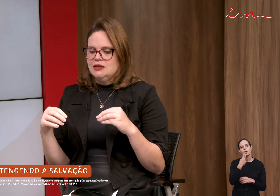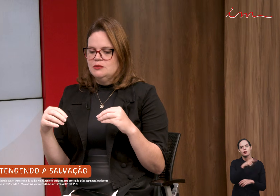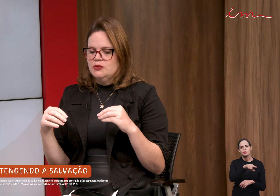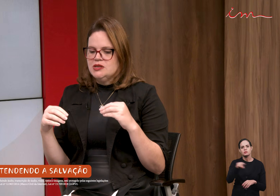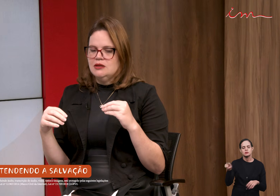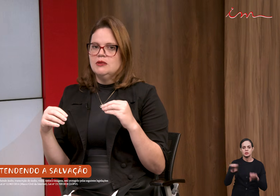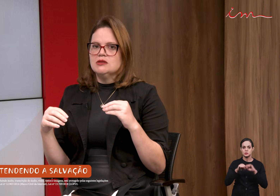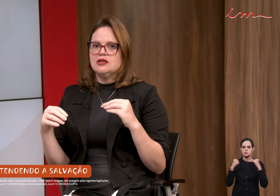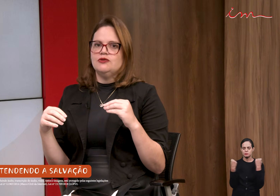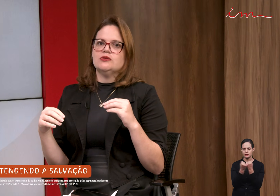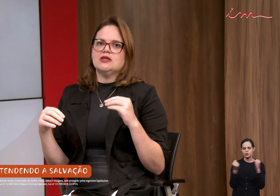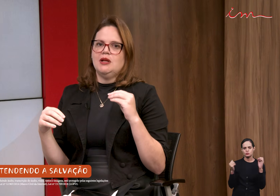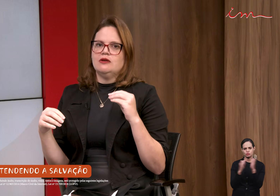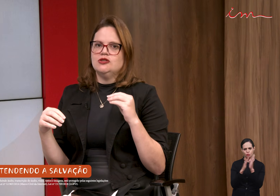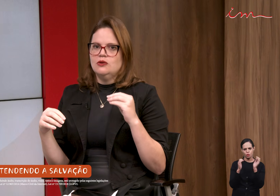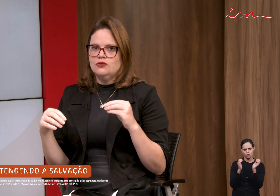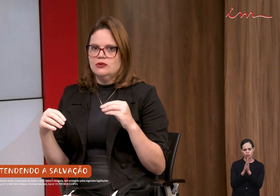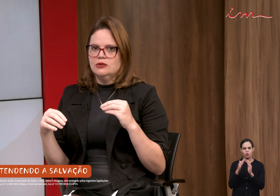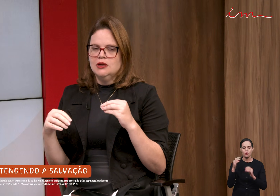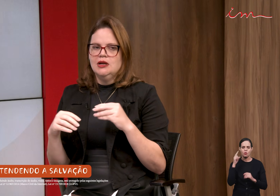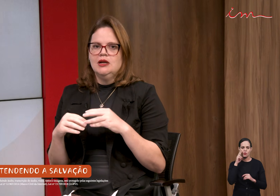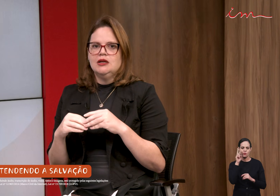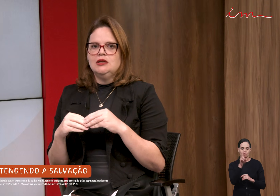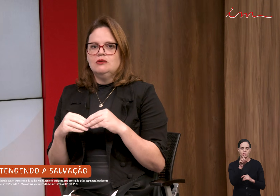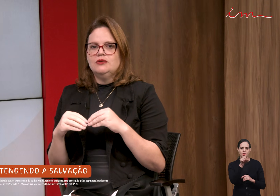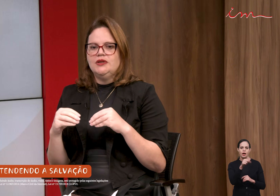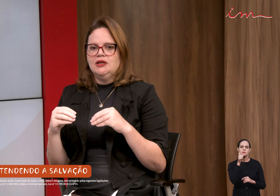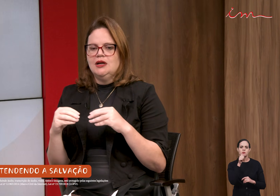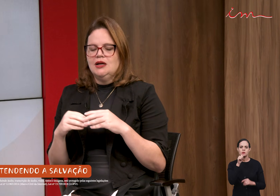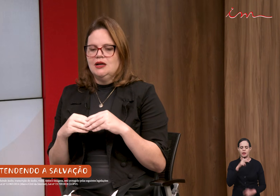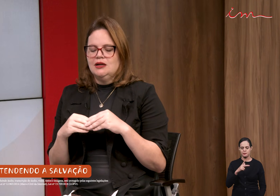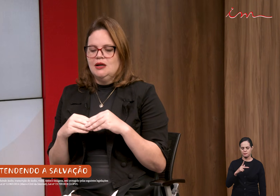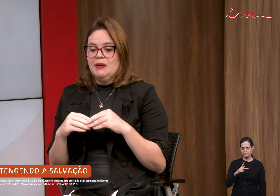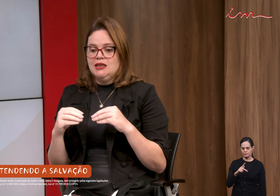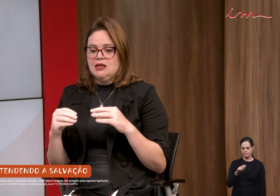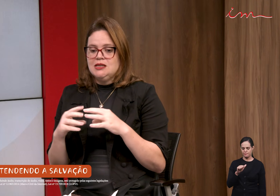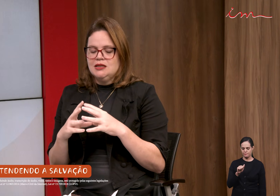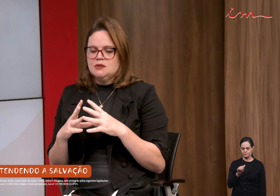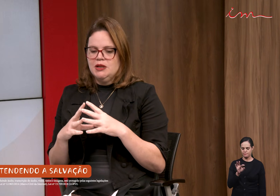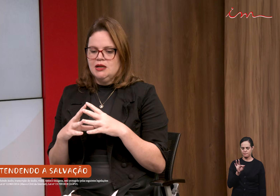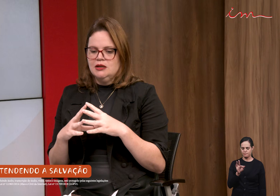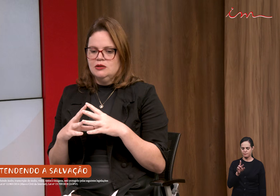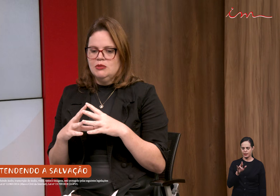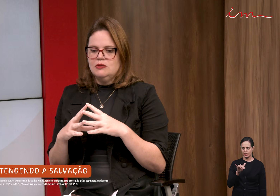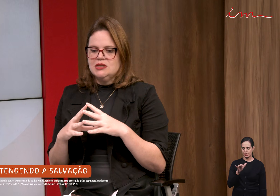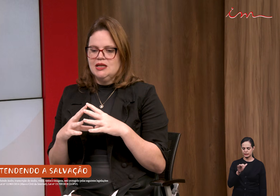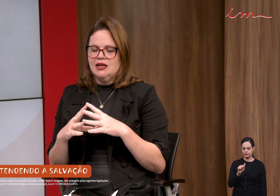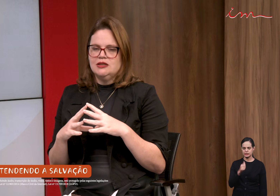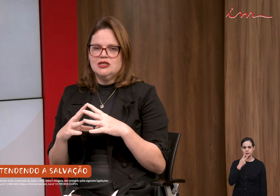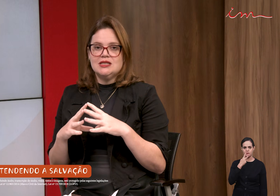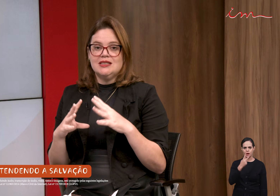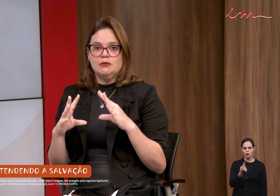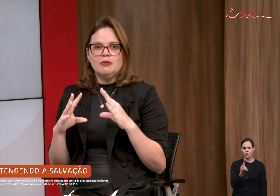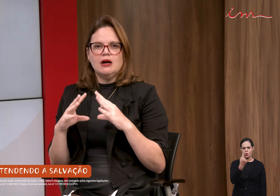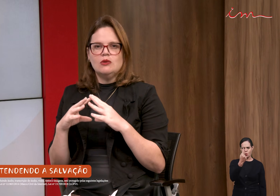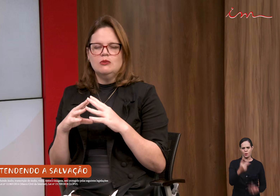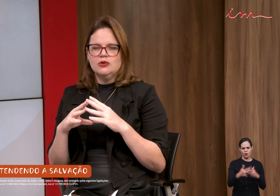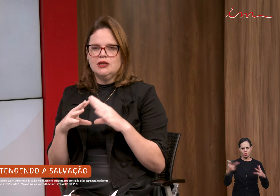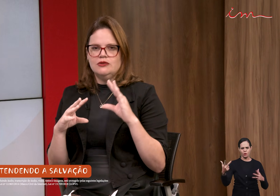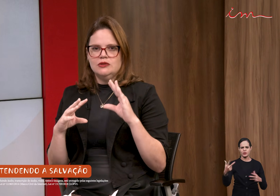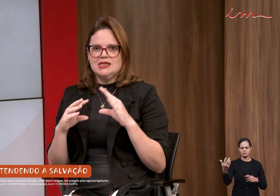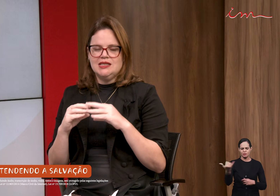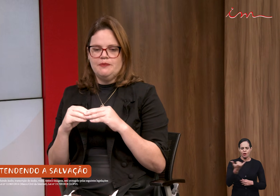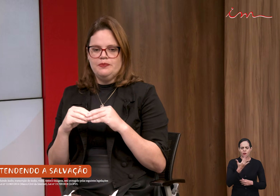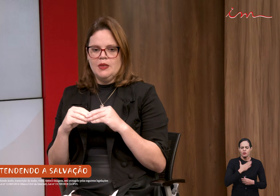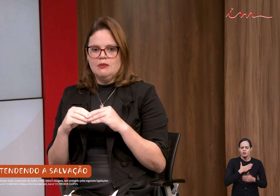falar, assim, para os irmãos que foi no seminário de louvor, que eu ouvi a Patrícia ela explicando, e uma coisa que ela disse, assim, que me marcou